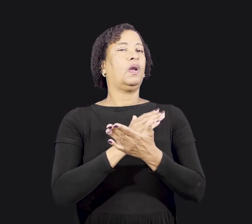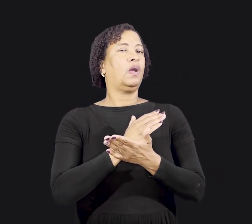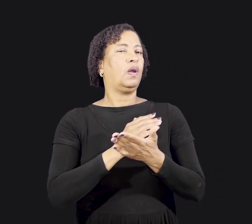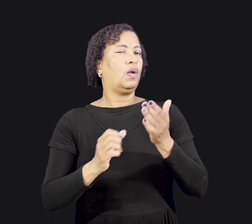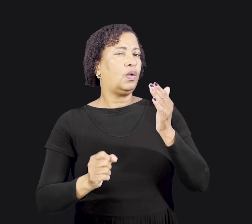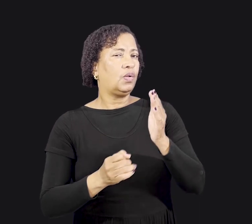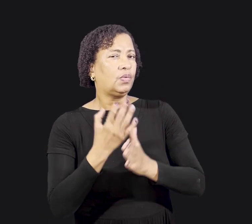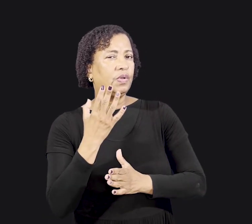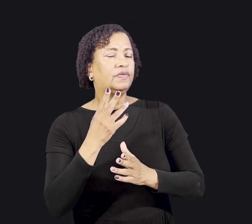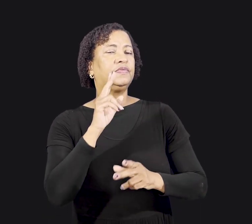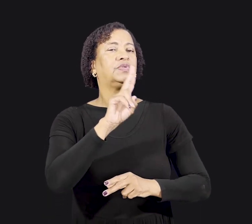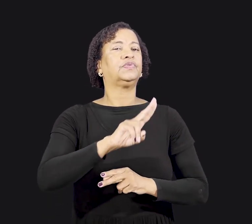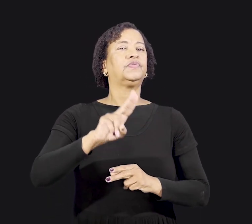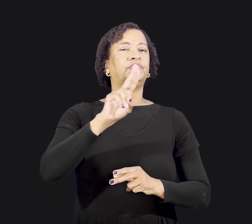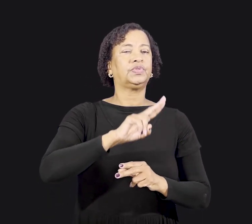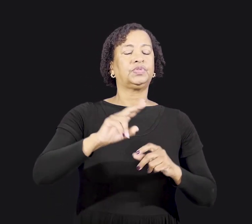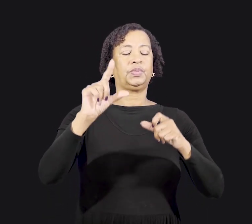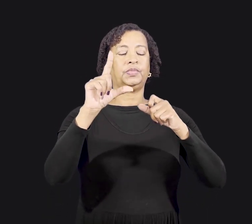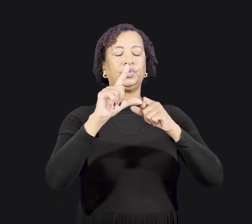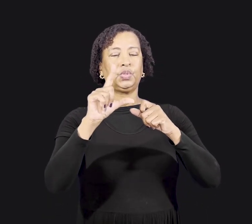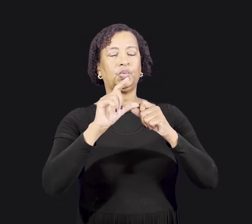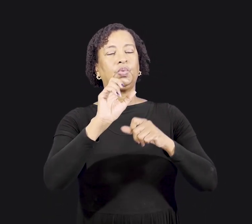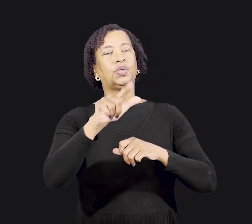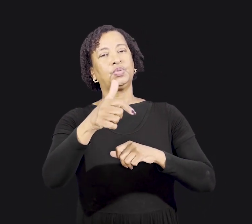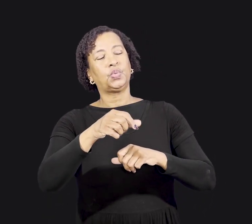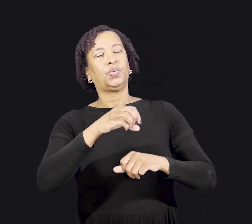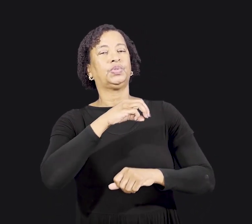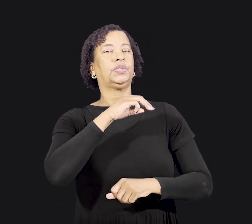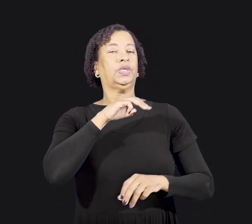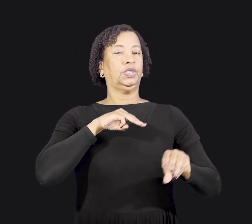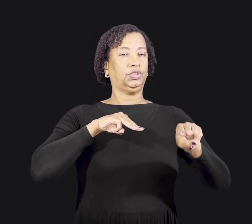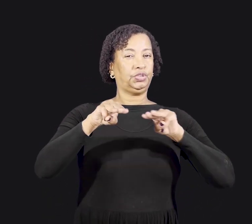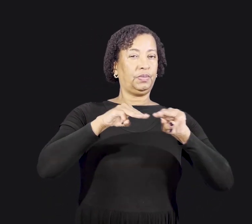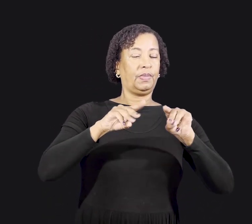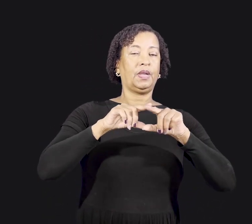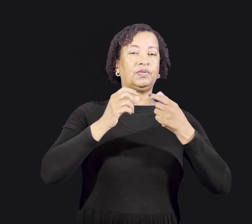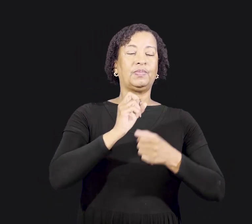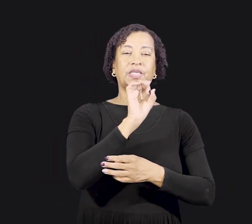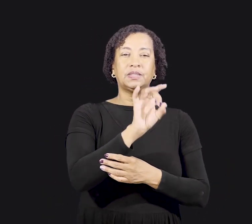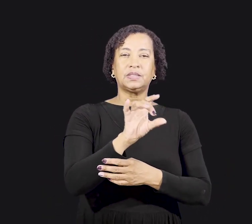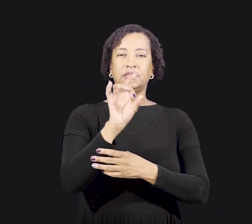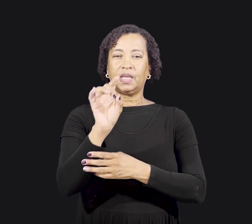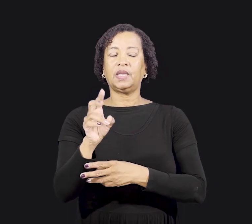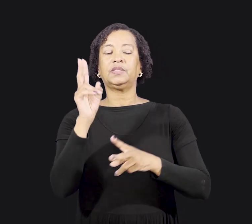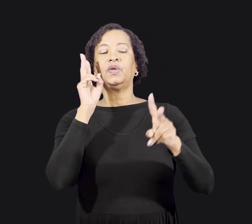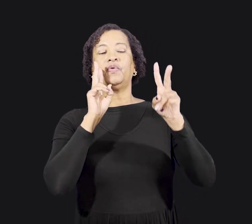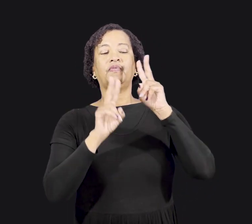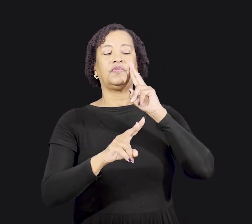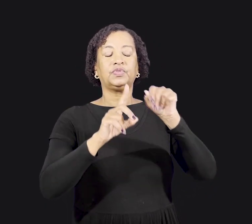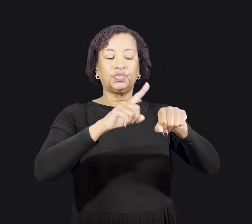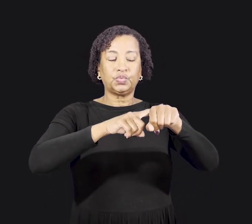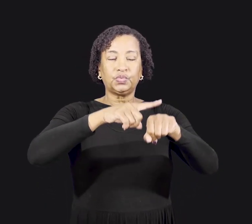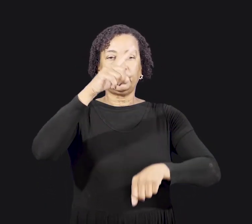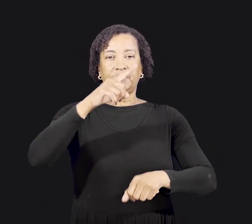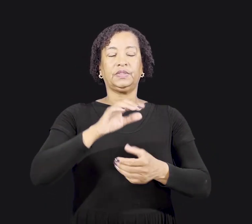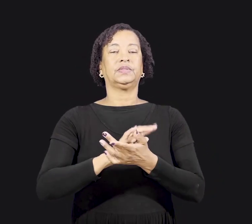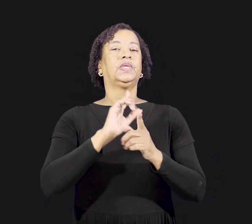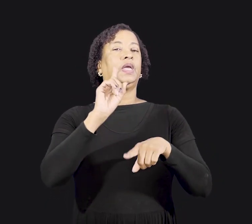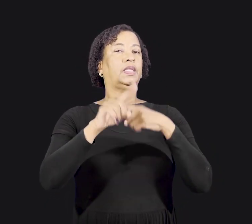Algumas vezes usaremos a versão de Lucas, outras a de Marcos, mas cada passagem será vista apenas uma vez. Depois